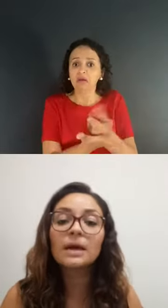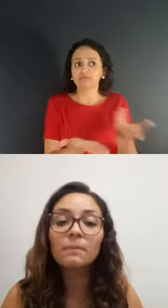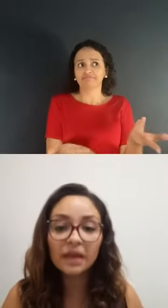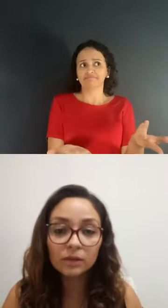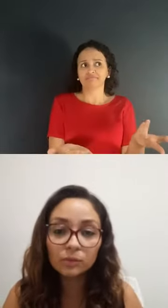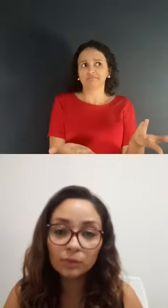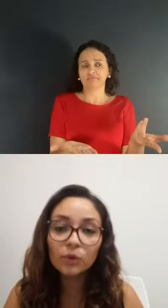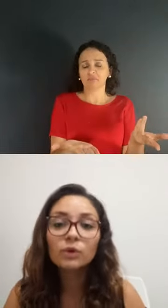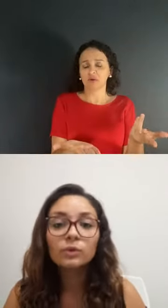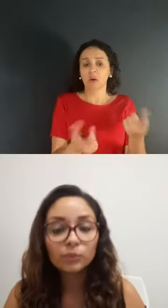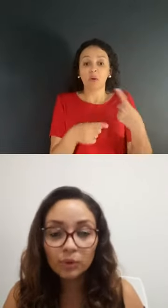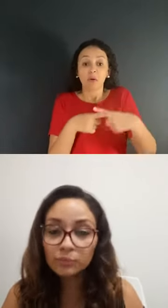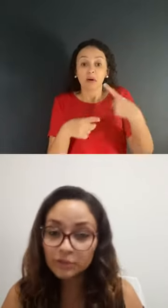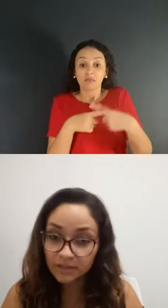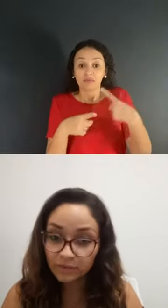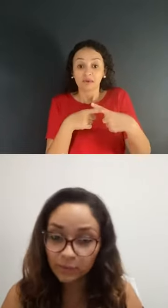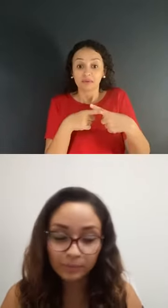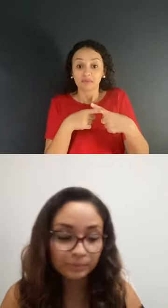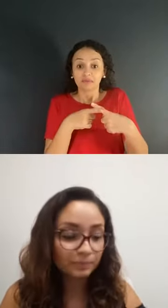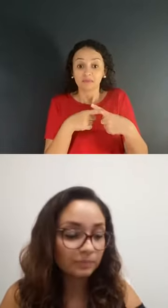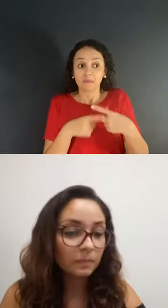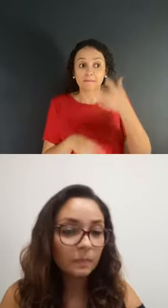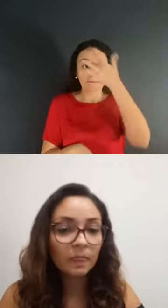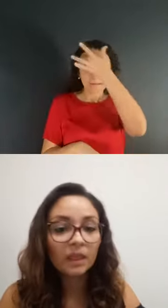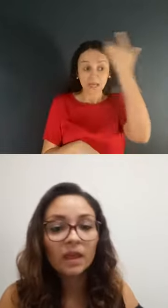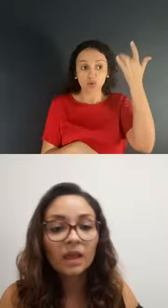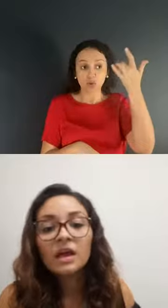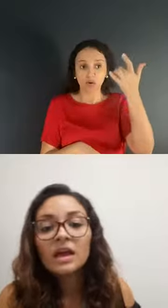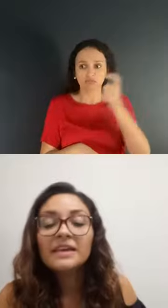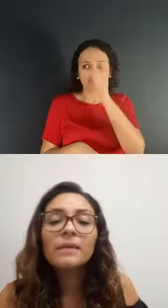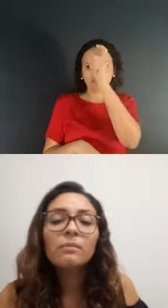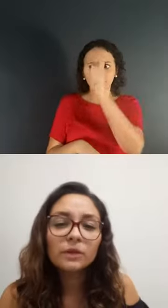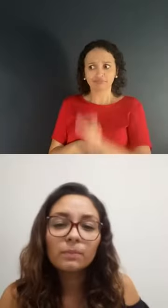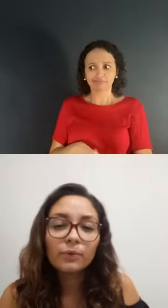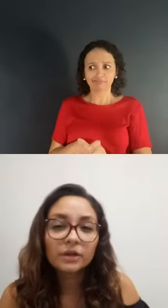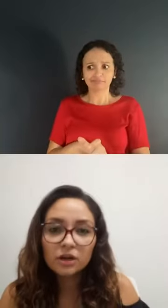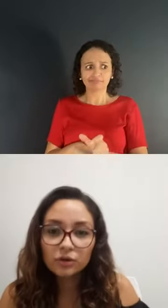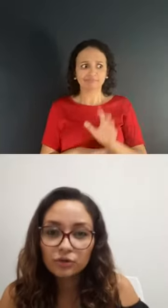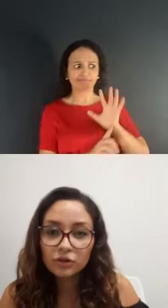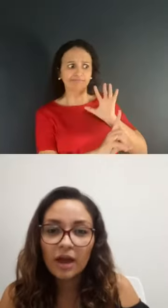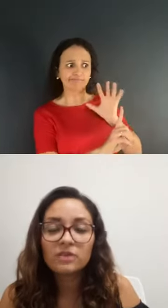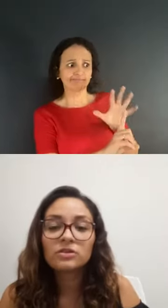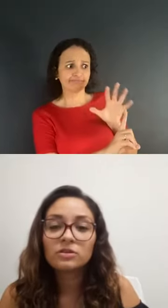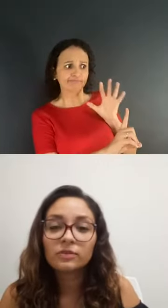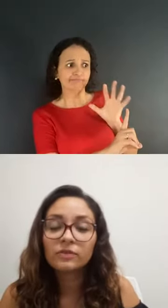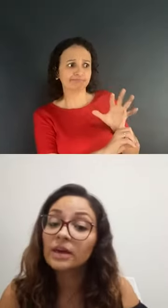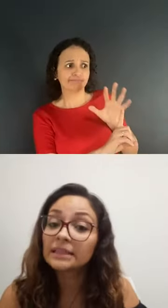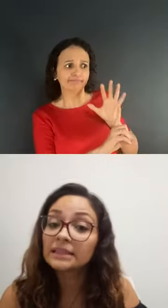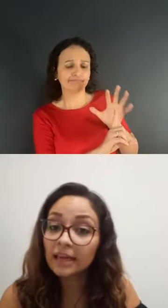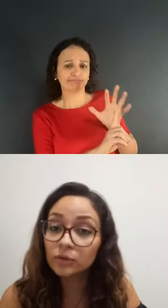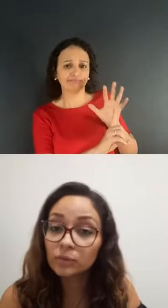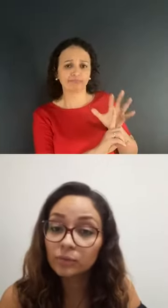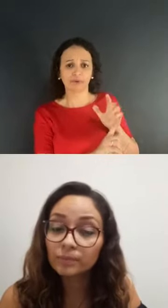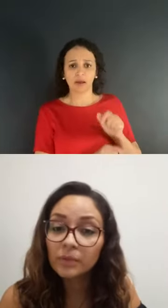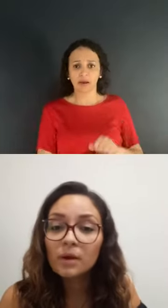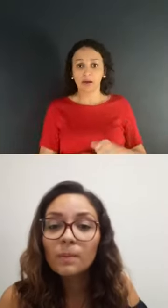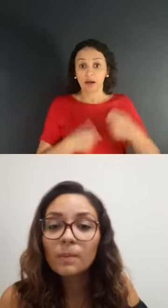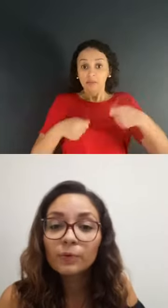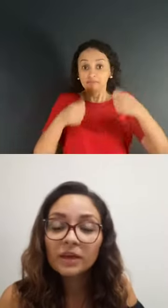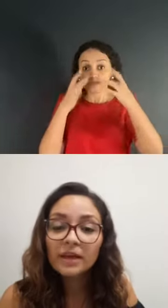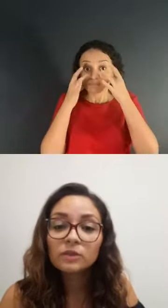do pensamento do abusivo. E é muito importante a gente ficar